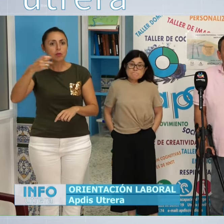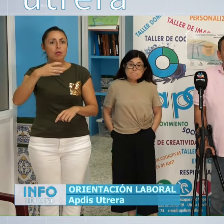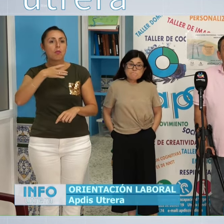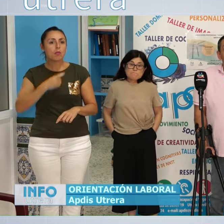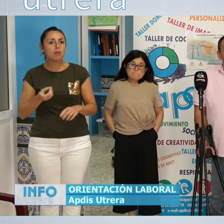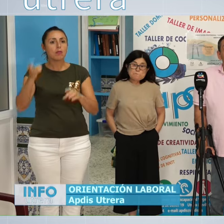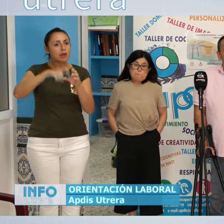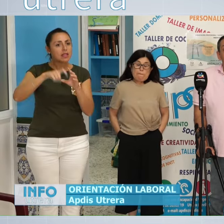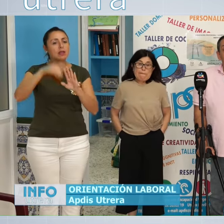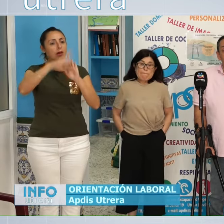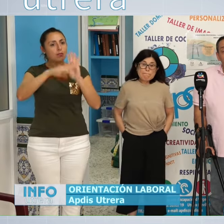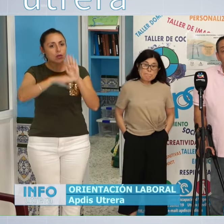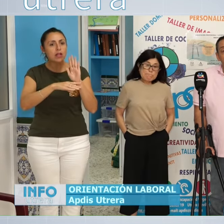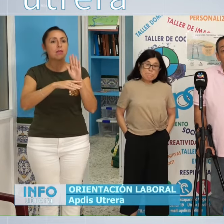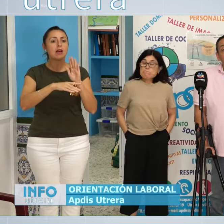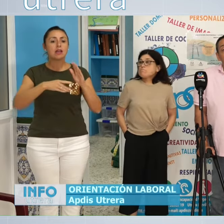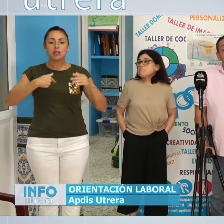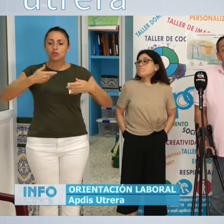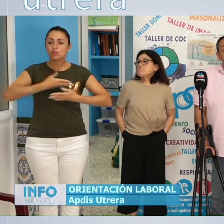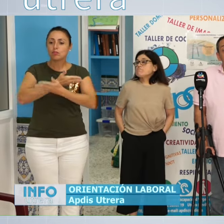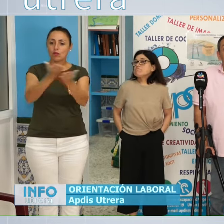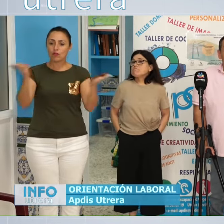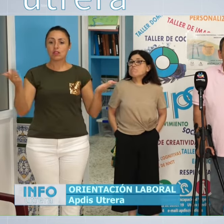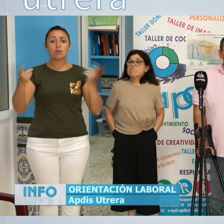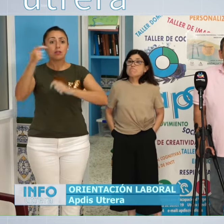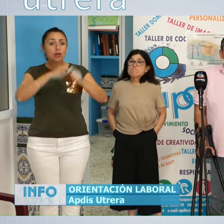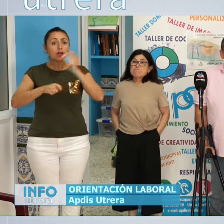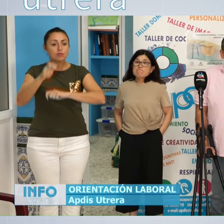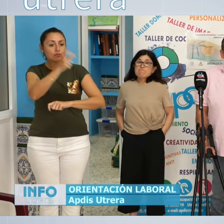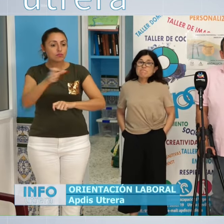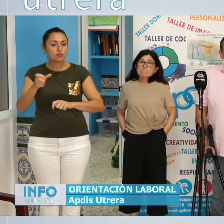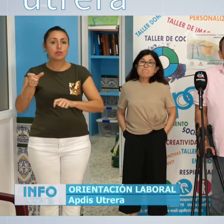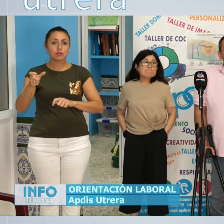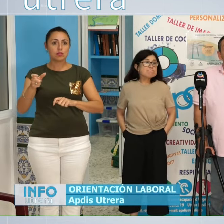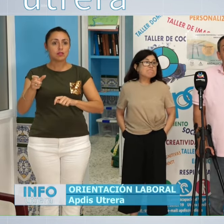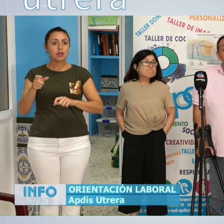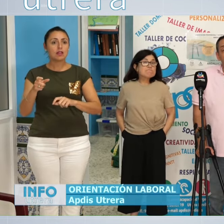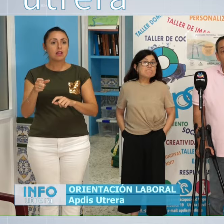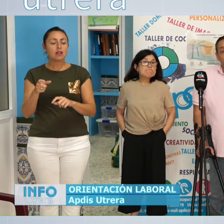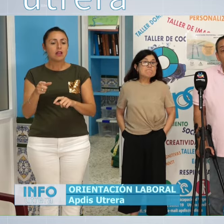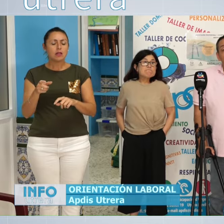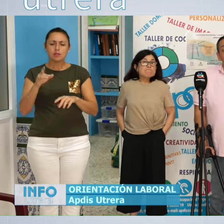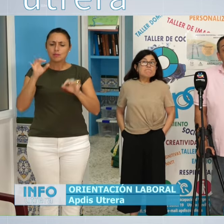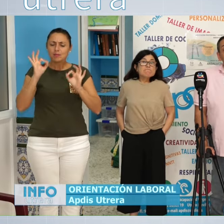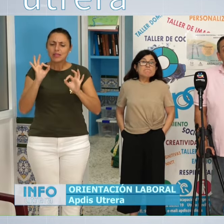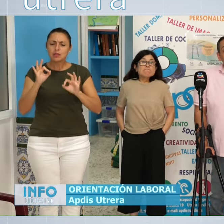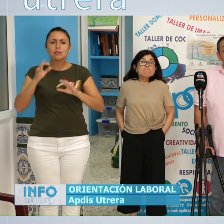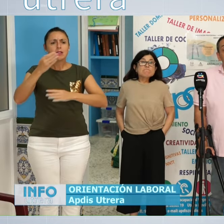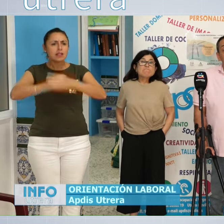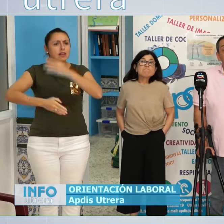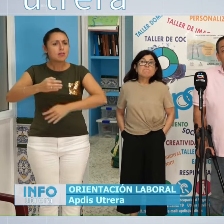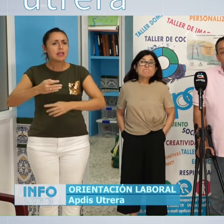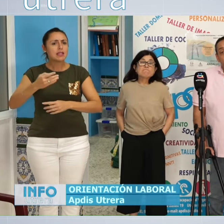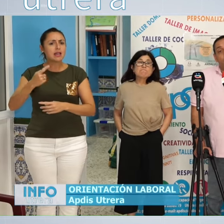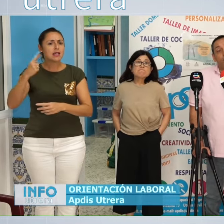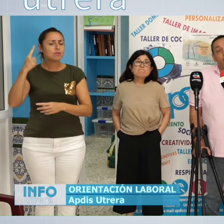esta colaboración pues podemos ofrecer a nuestros socios, sobre todo para el tema de discapacidad sensorial, la oportunidad